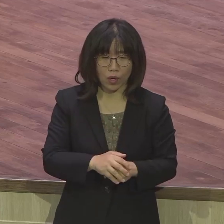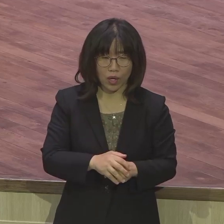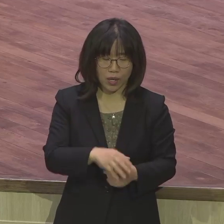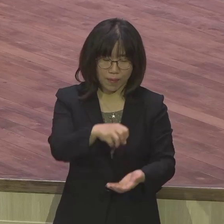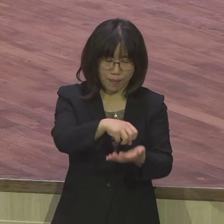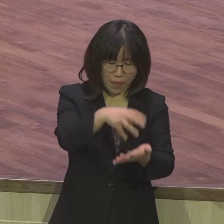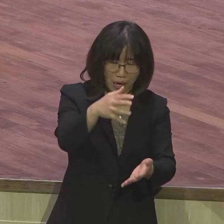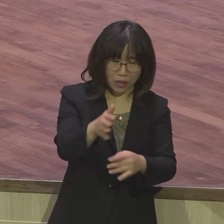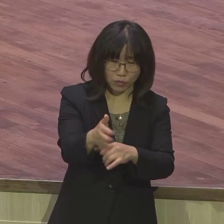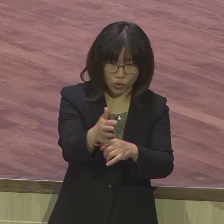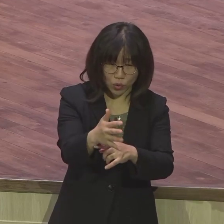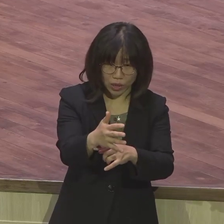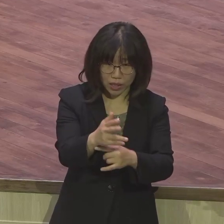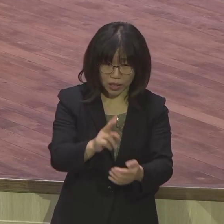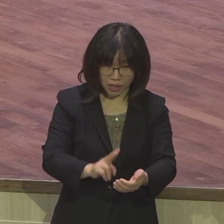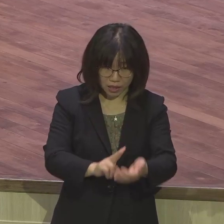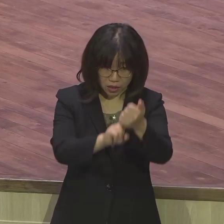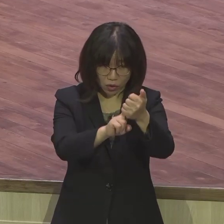채 홀로 기도하고 있었어요.